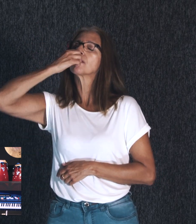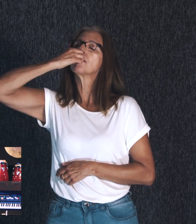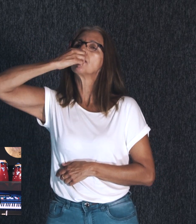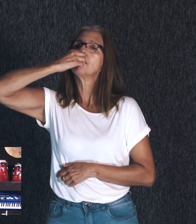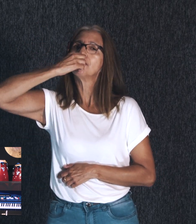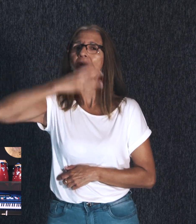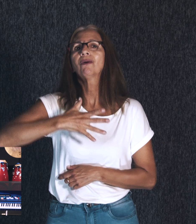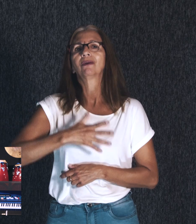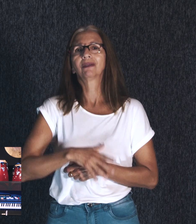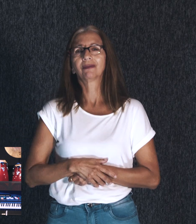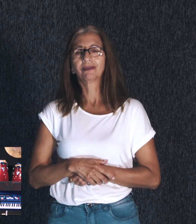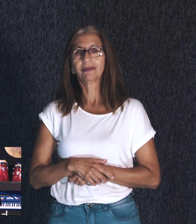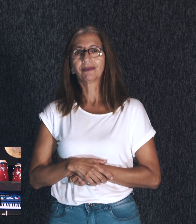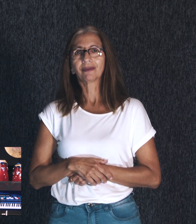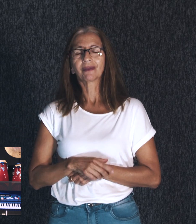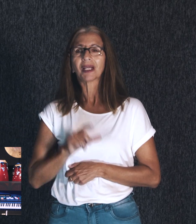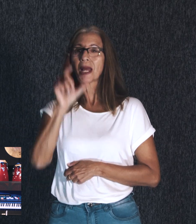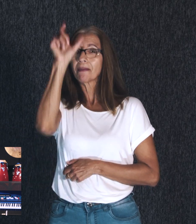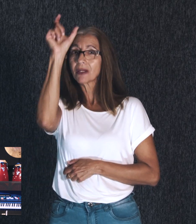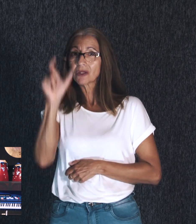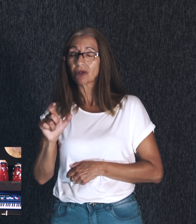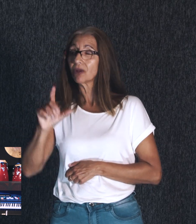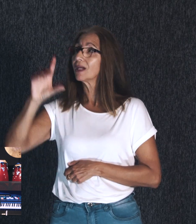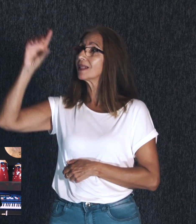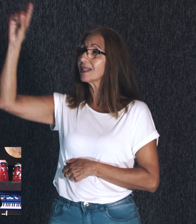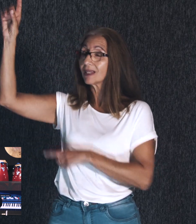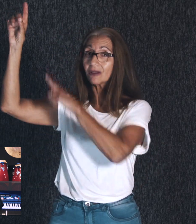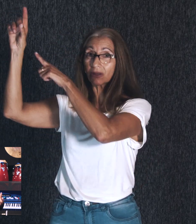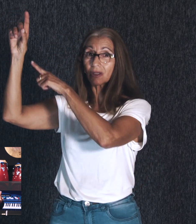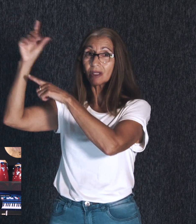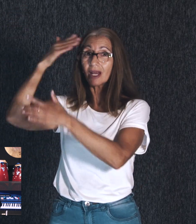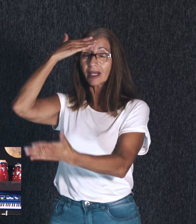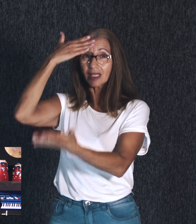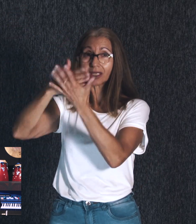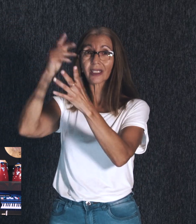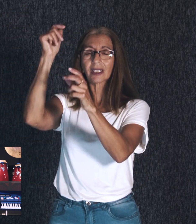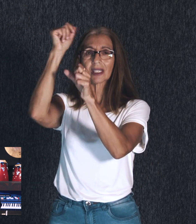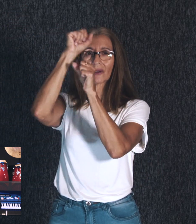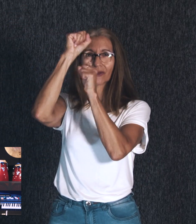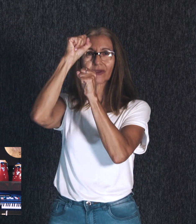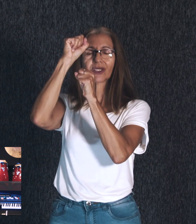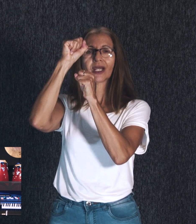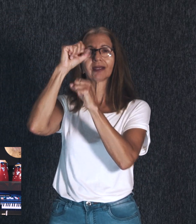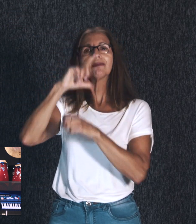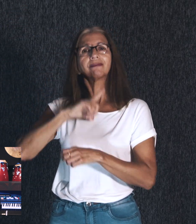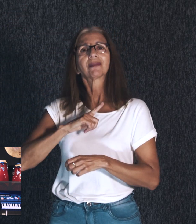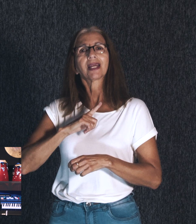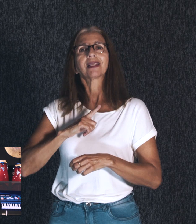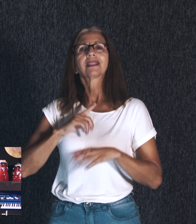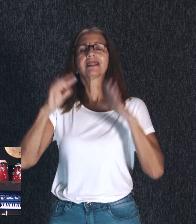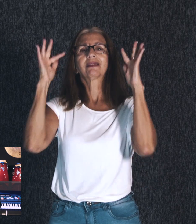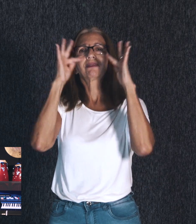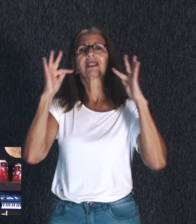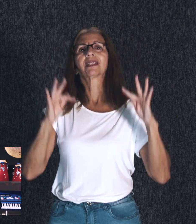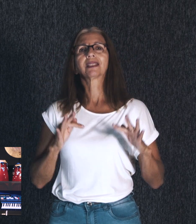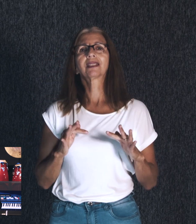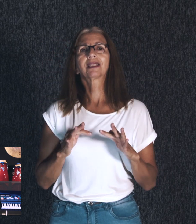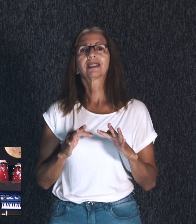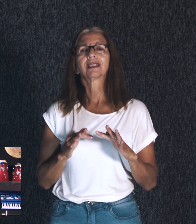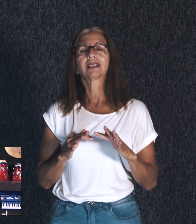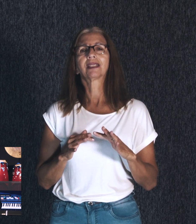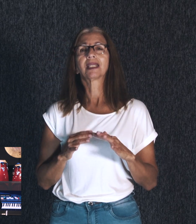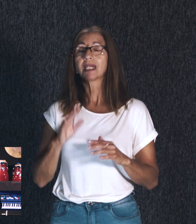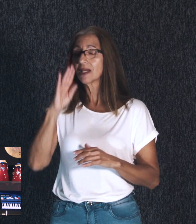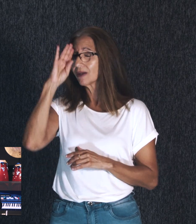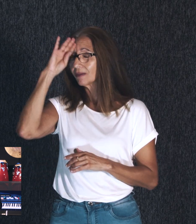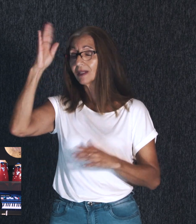Bem-aventurado, feliz é o homem que nele confia. Lembre-se, não tenha medo.